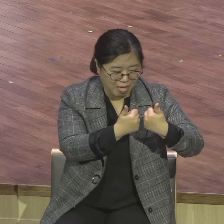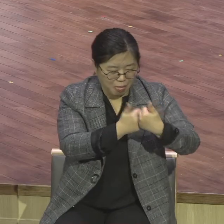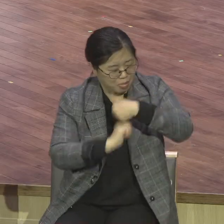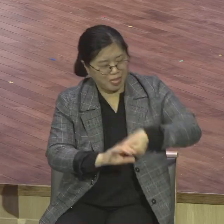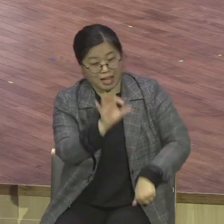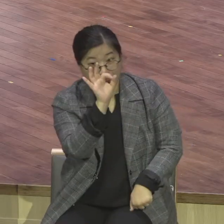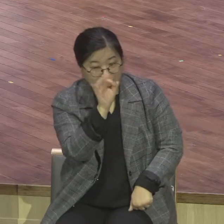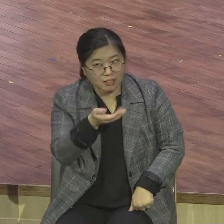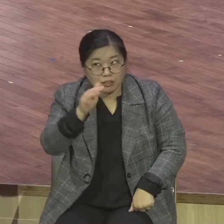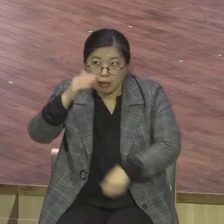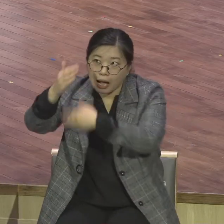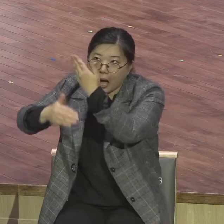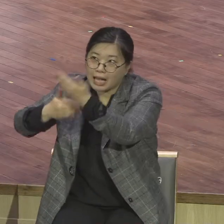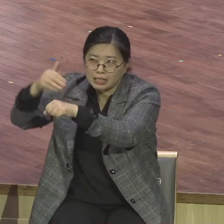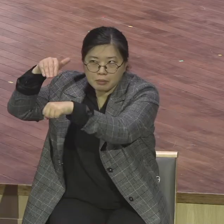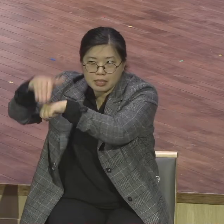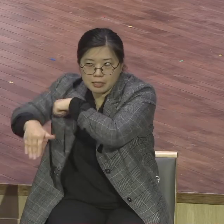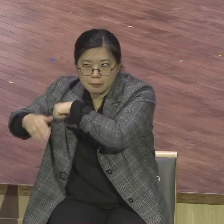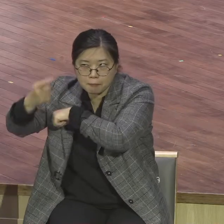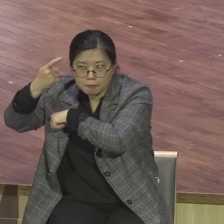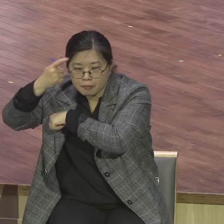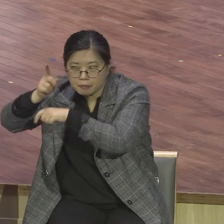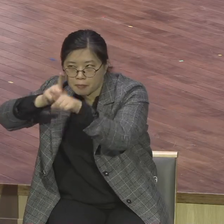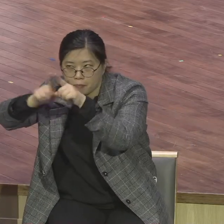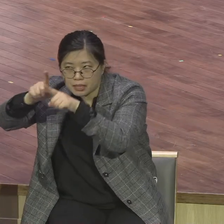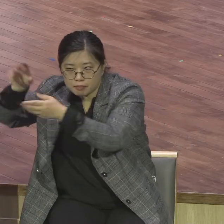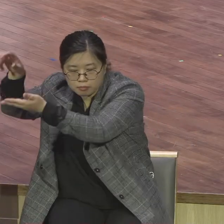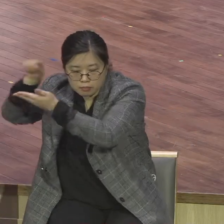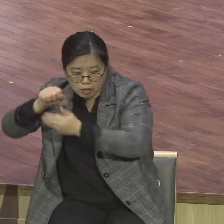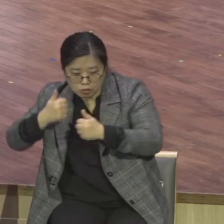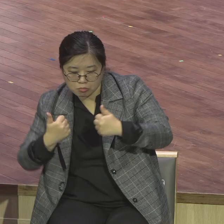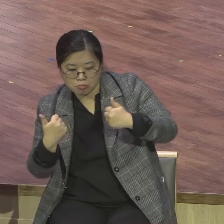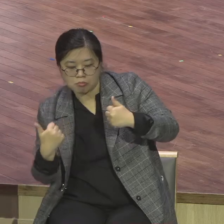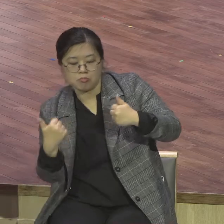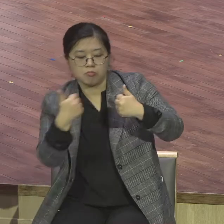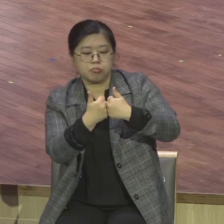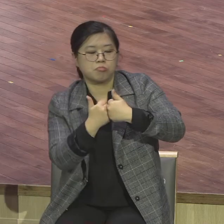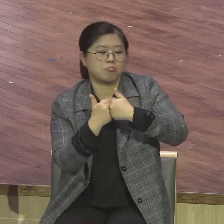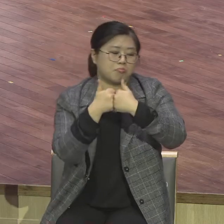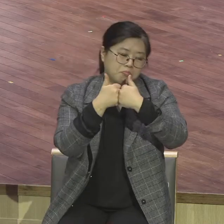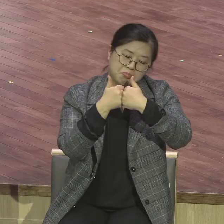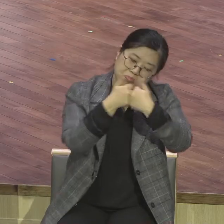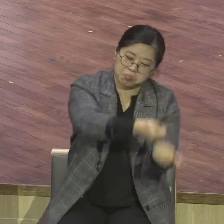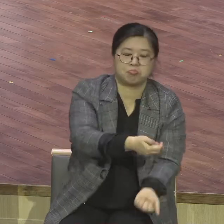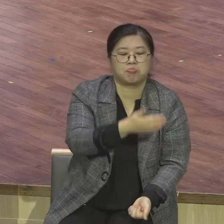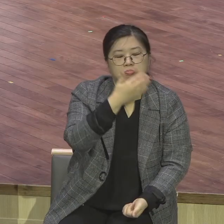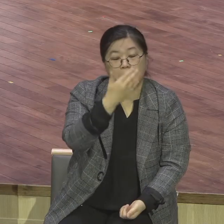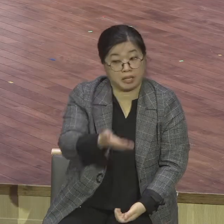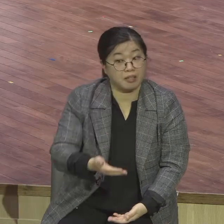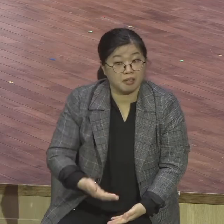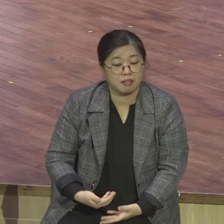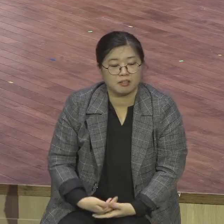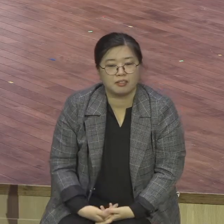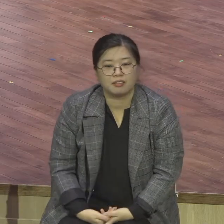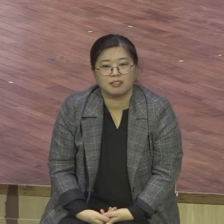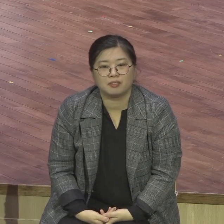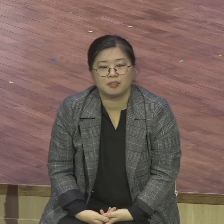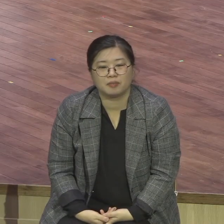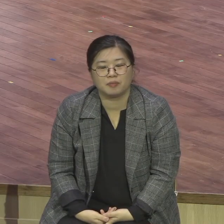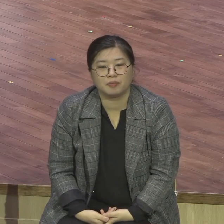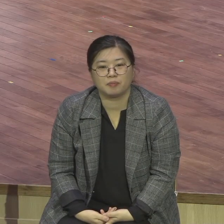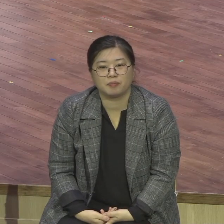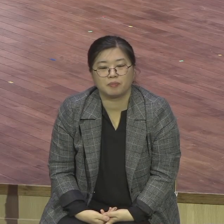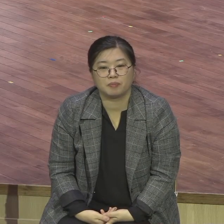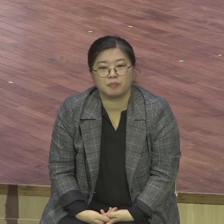하나님이 하시는 성공의 방법이 다르더라고. 죽도록 안 해도 돼요. 하나님이 하신 거는 하나님 합격만